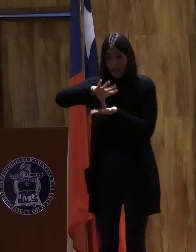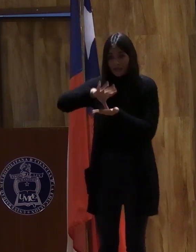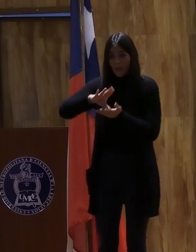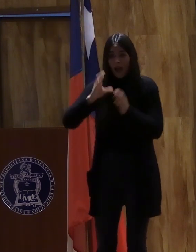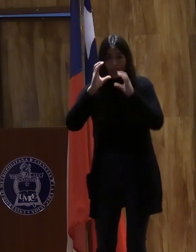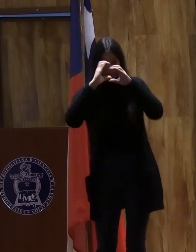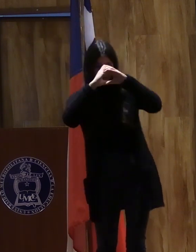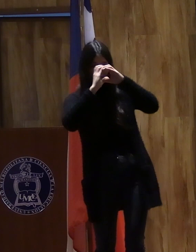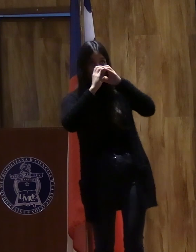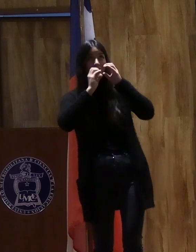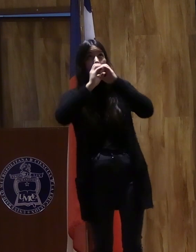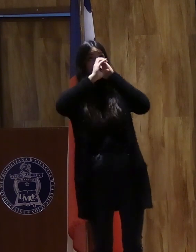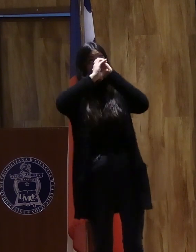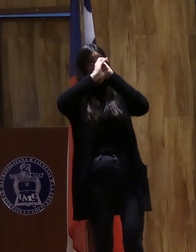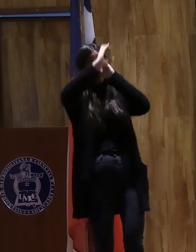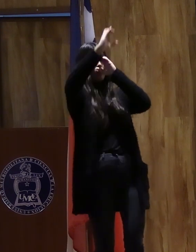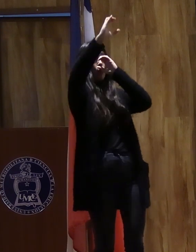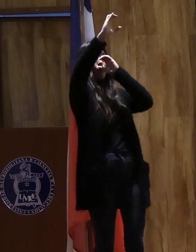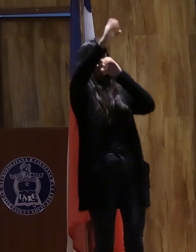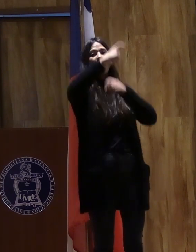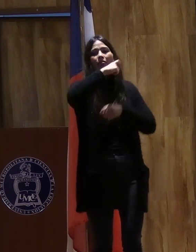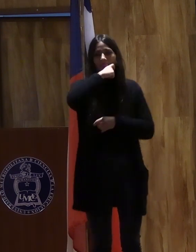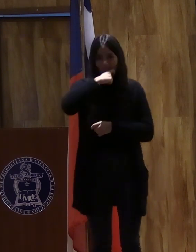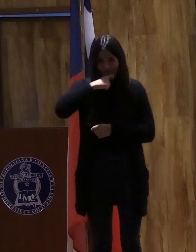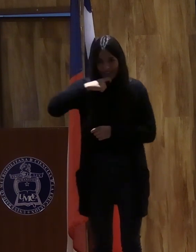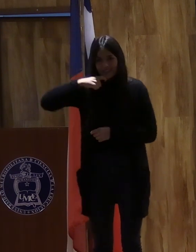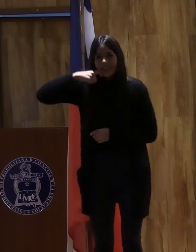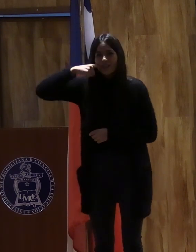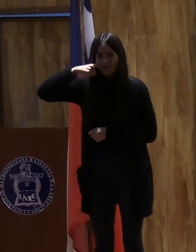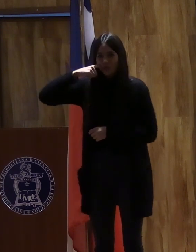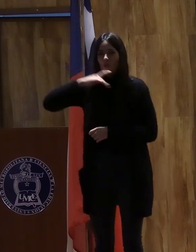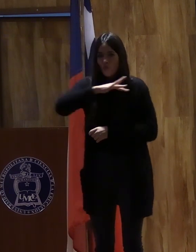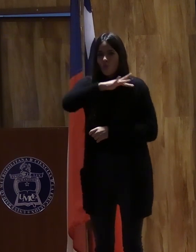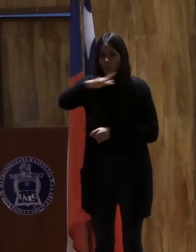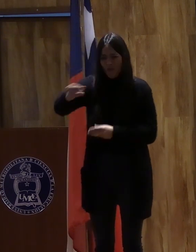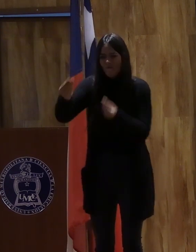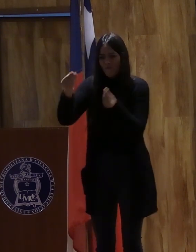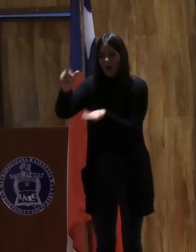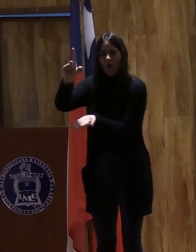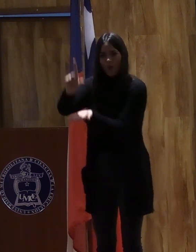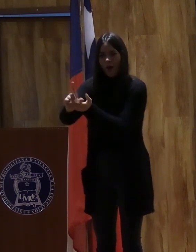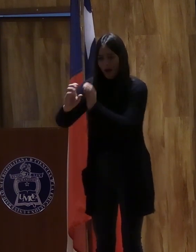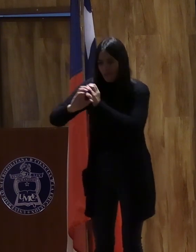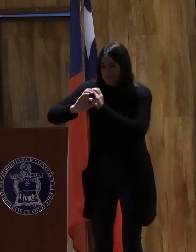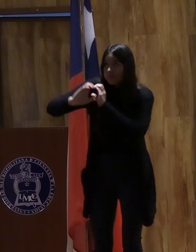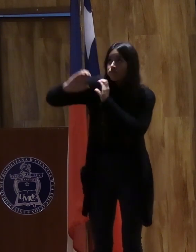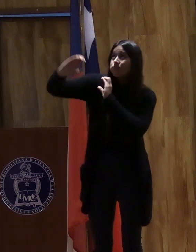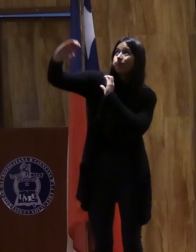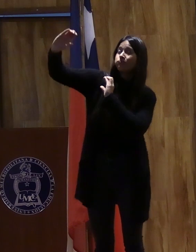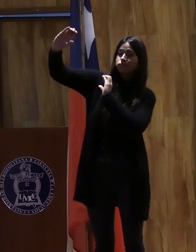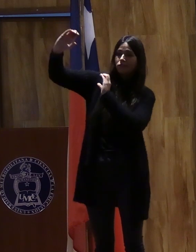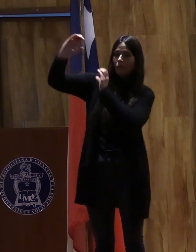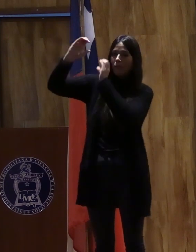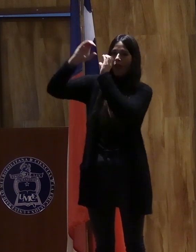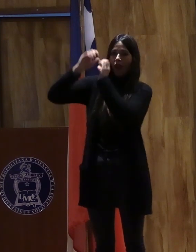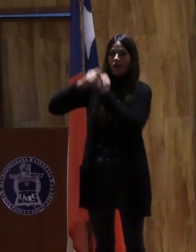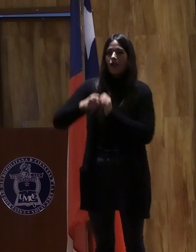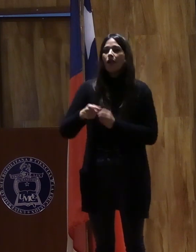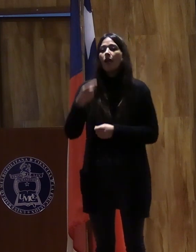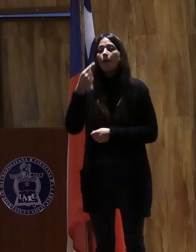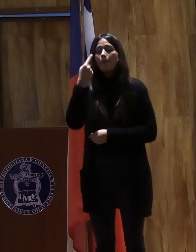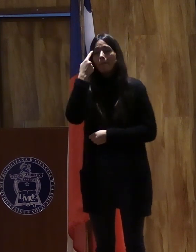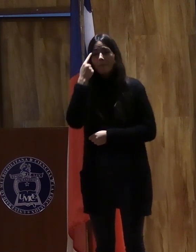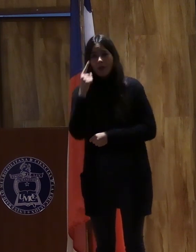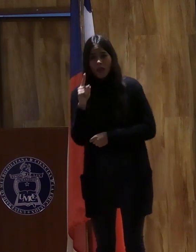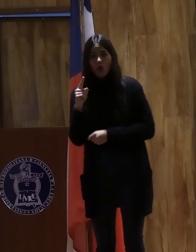son precisamente los desiertos que suelen ocurrir, eso que lo explique un meteorólogo, yo no sé por qué, pero el